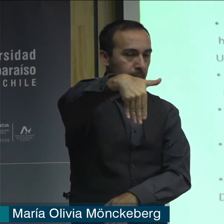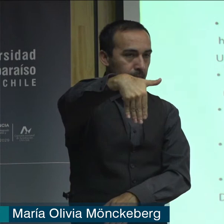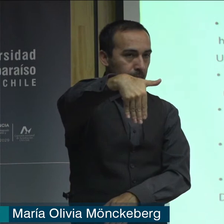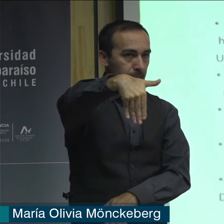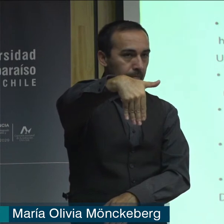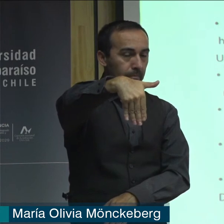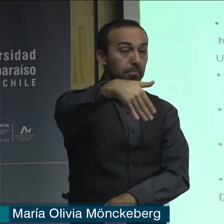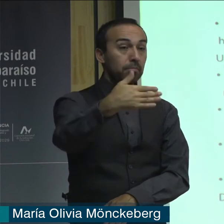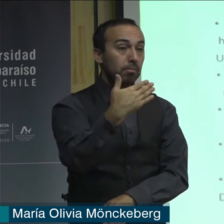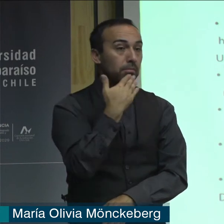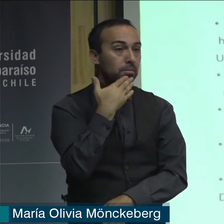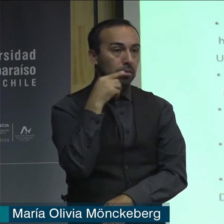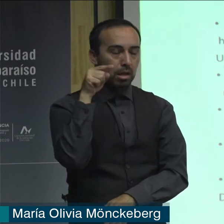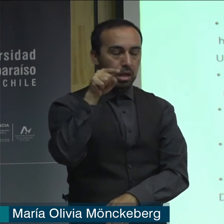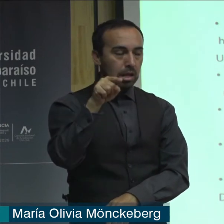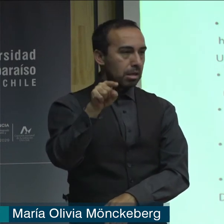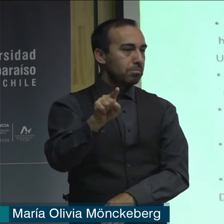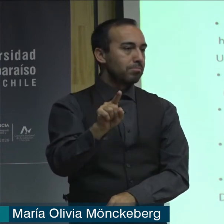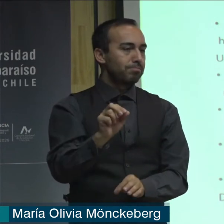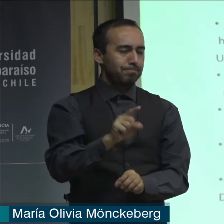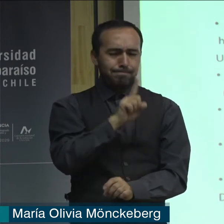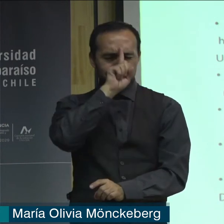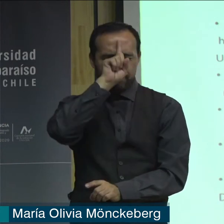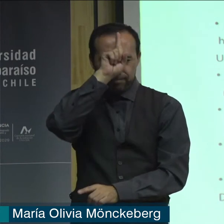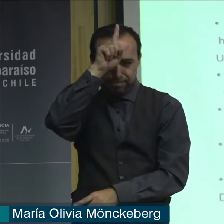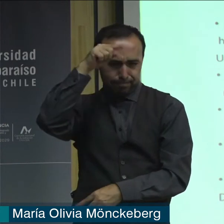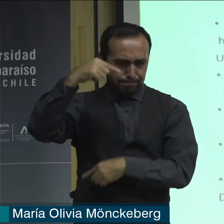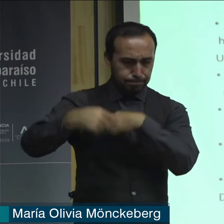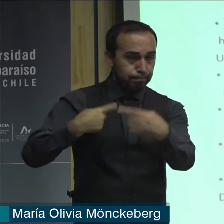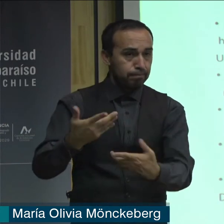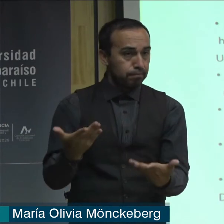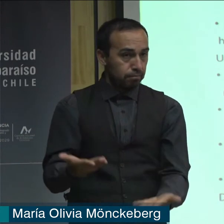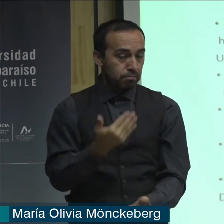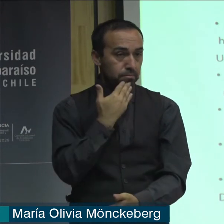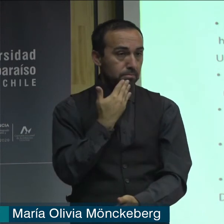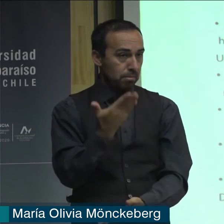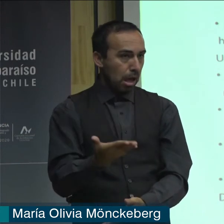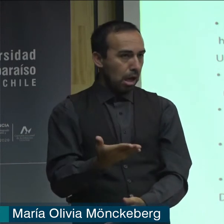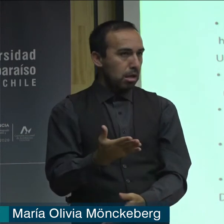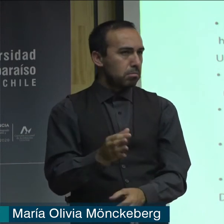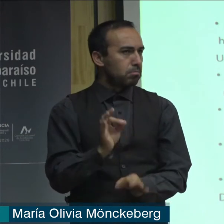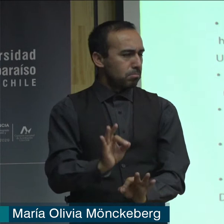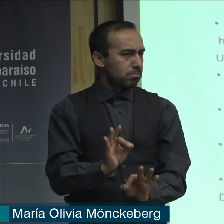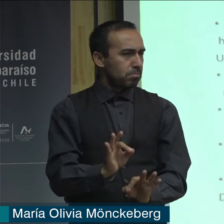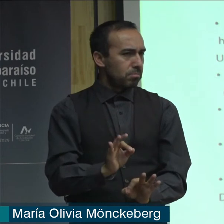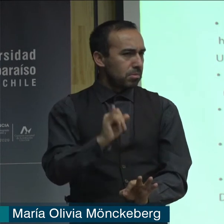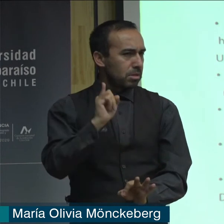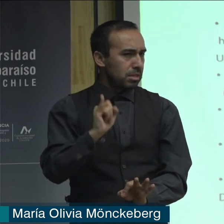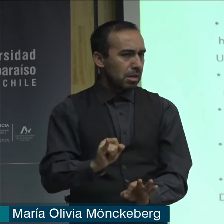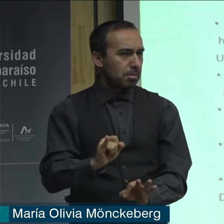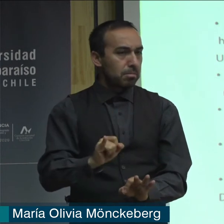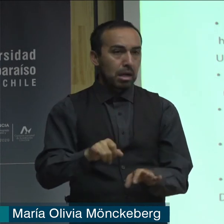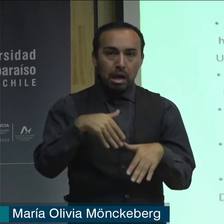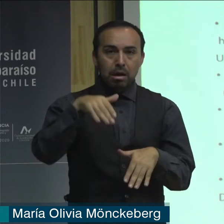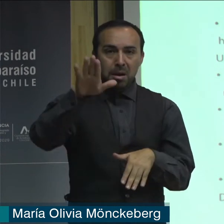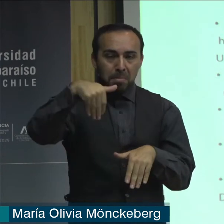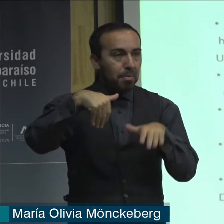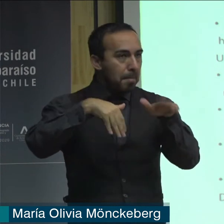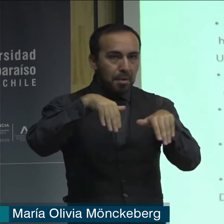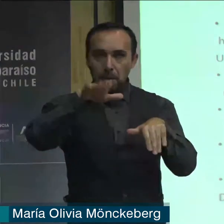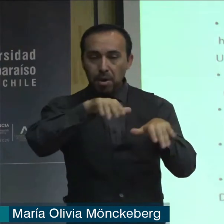que ha sido un clásico ahora la tienen acreditar Pero ha sido un clásico de tratar de traer